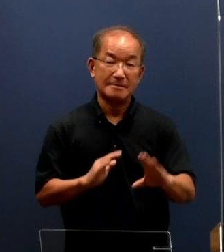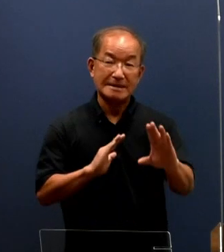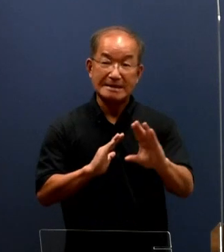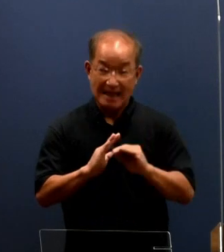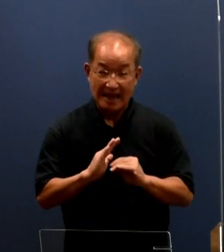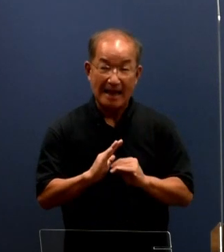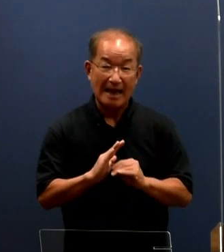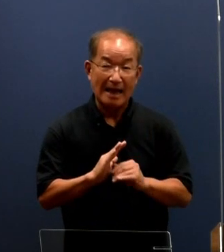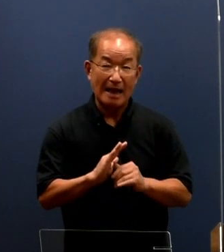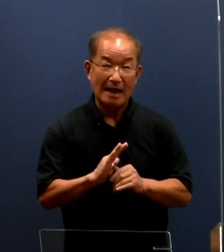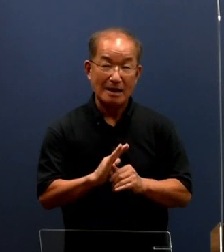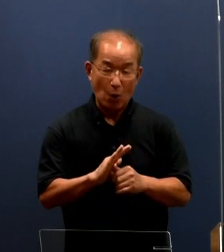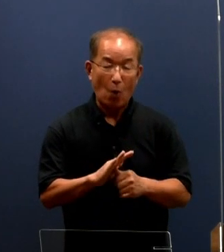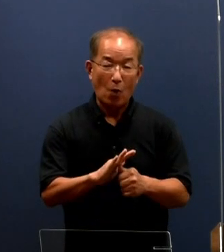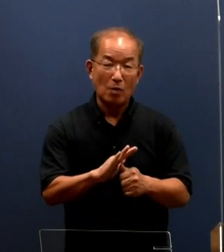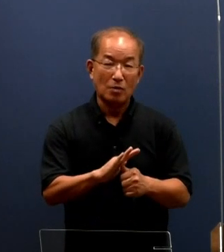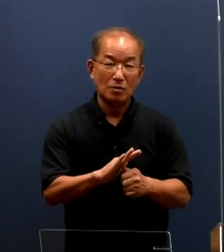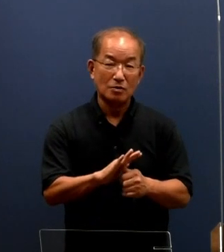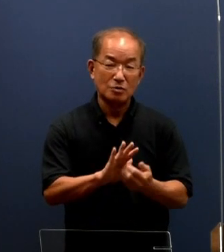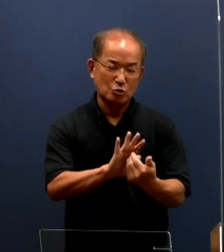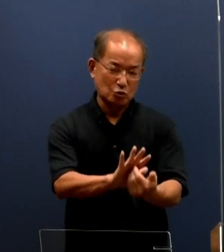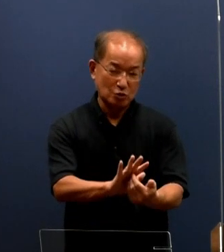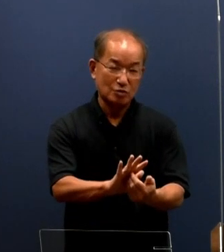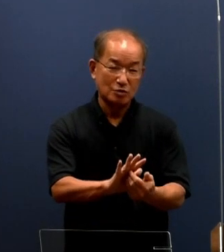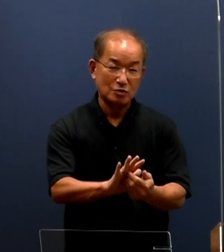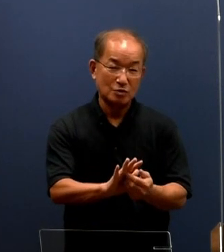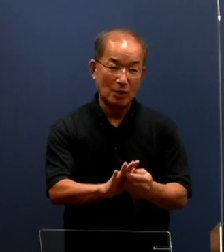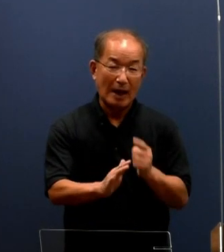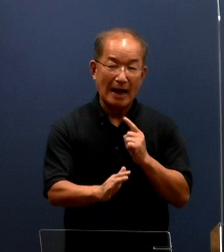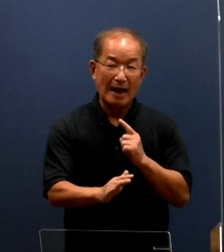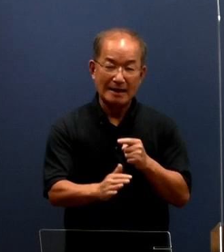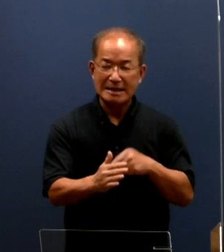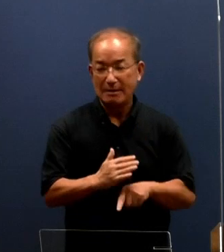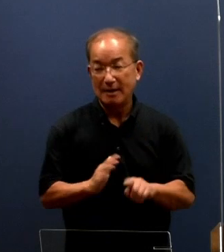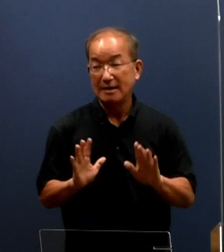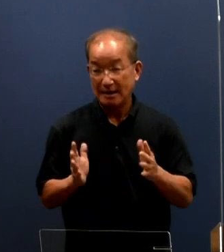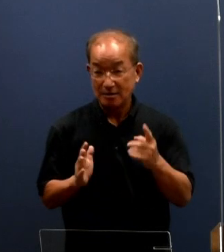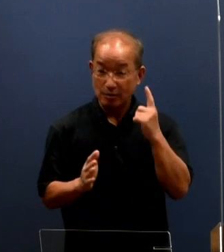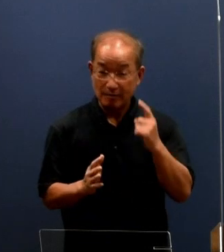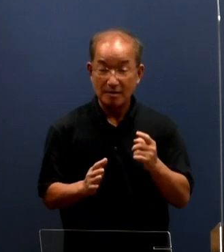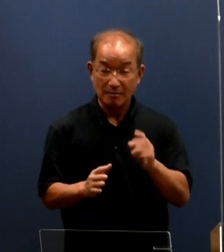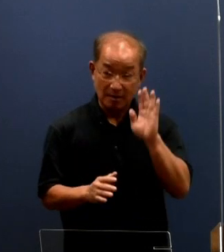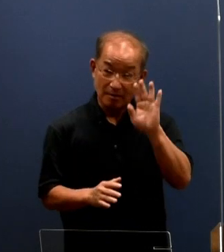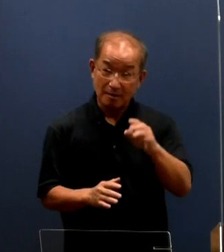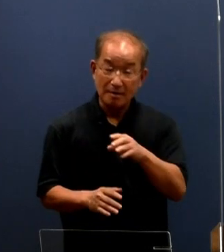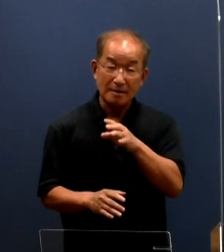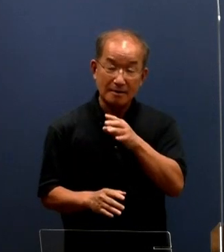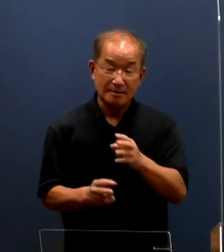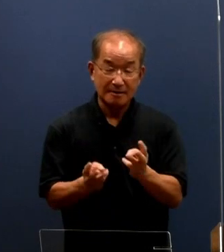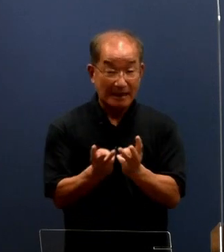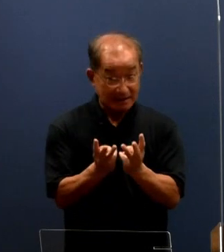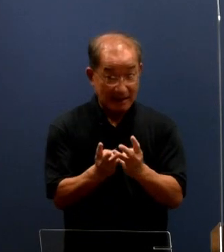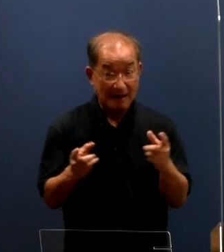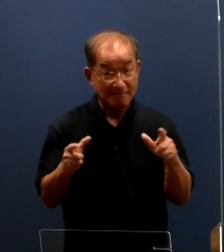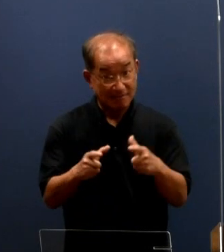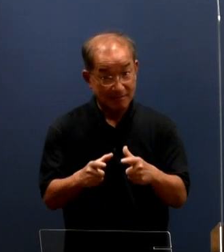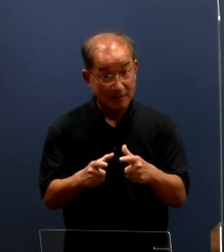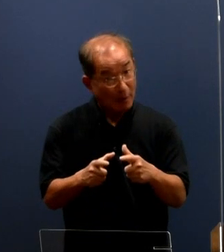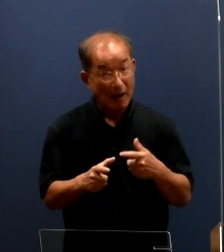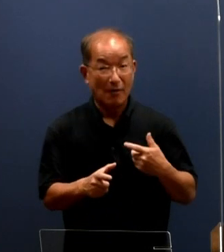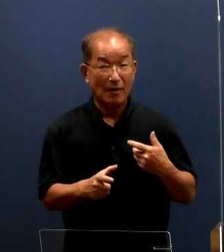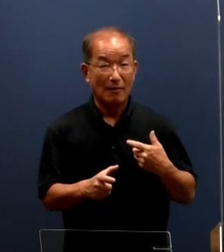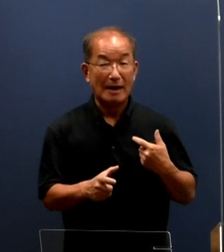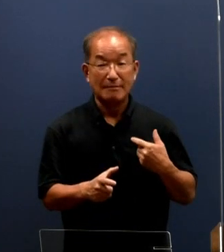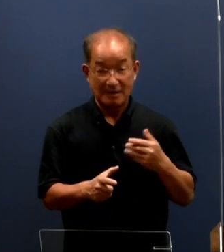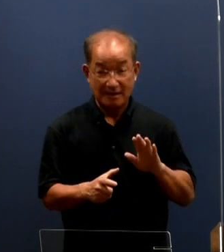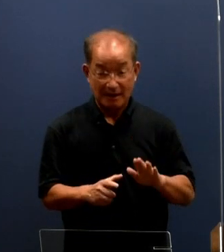あまり意味がないっていう、まあ、そう数字が変わってくればその判断が変わる可能性はありますけどね。 はい、分かりました、ありがとう